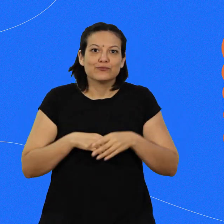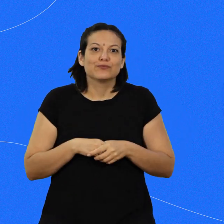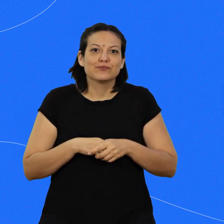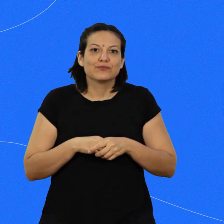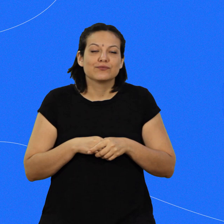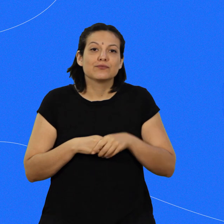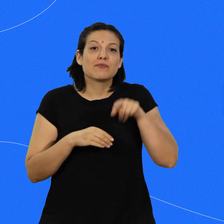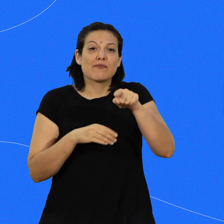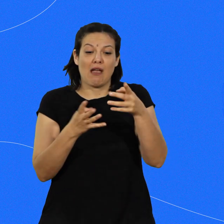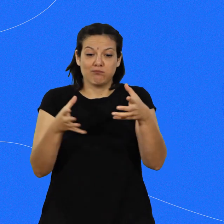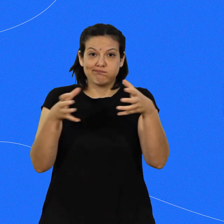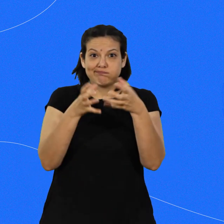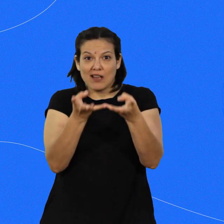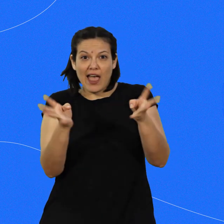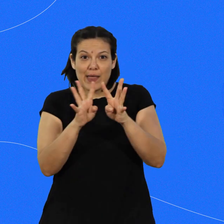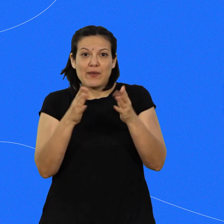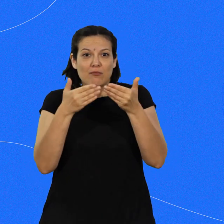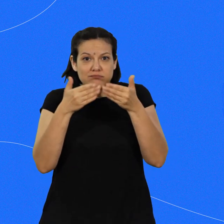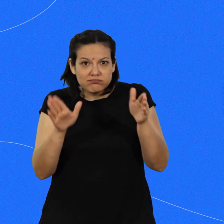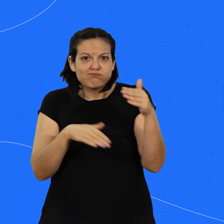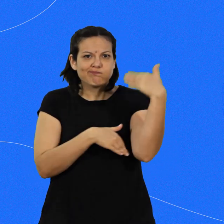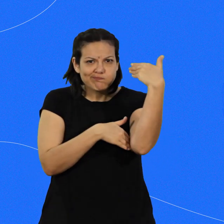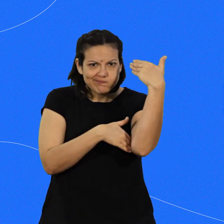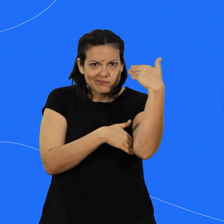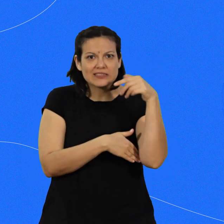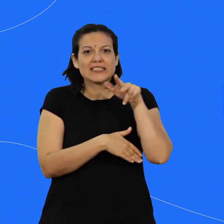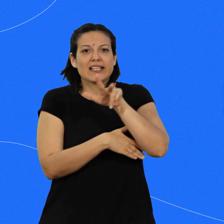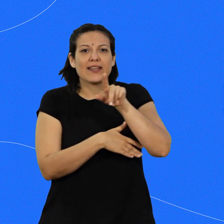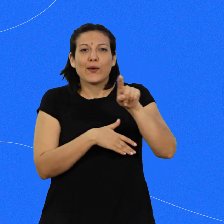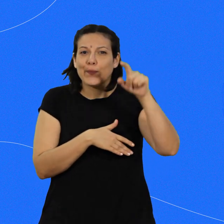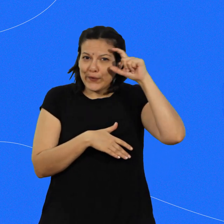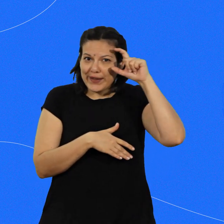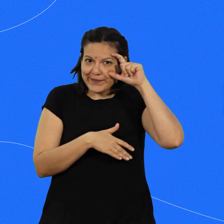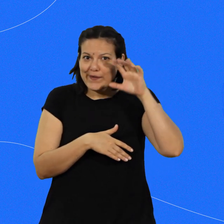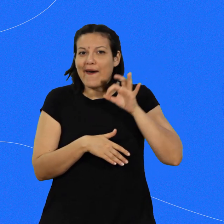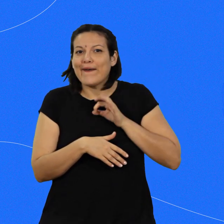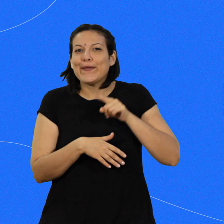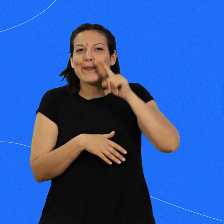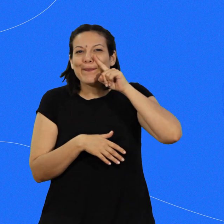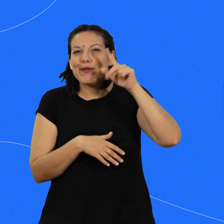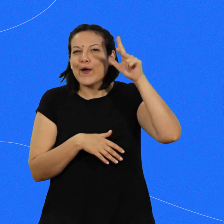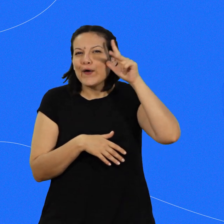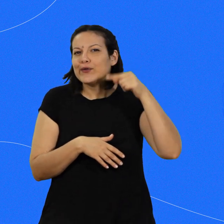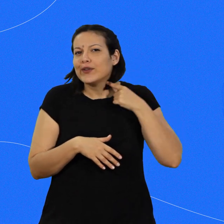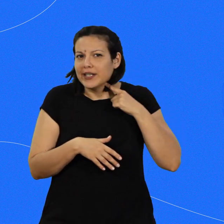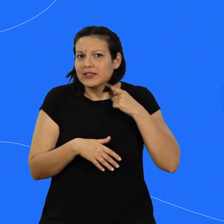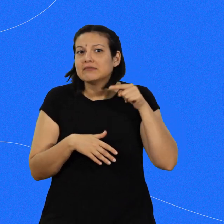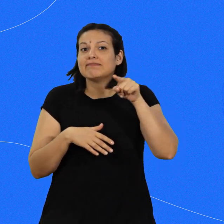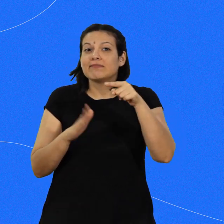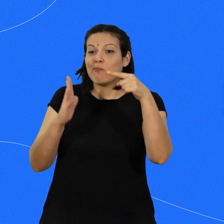La Asamblea inició sesiones el 31 de enero de 1813, y si bien no pudo lograr